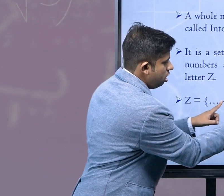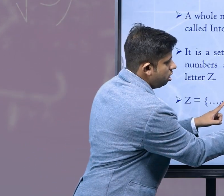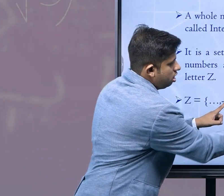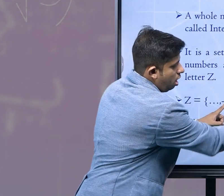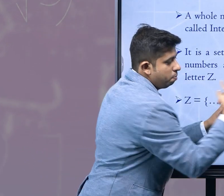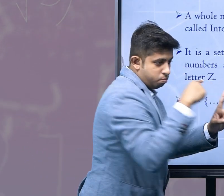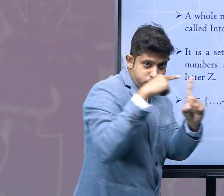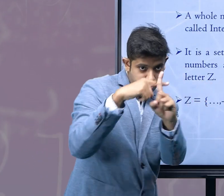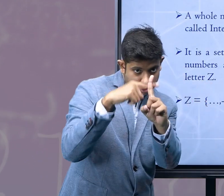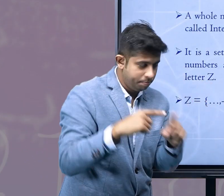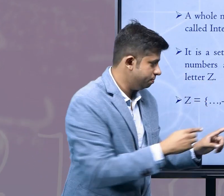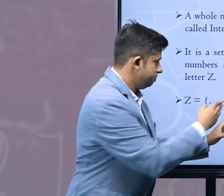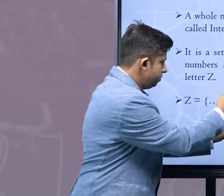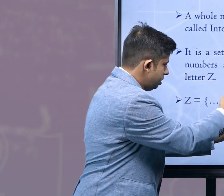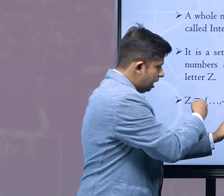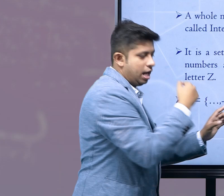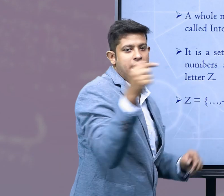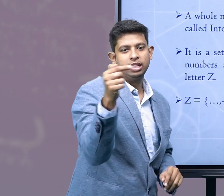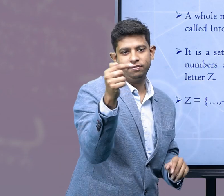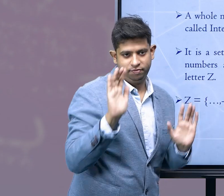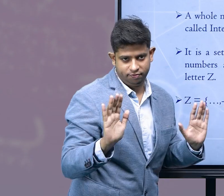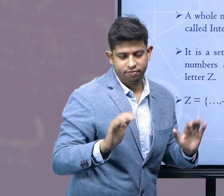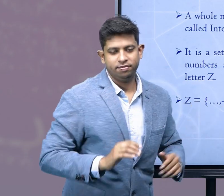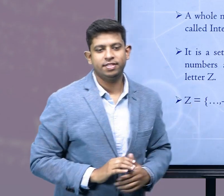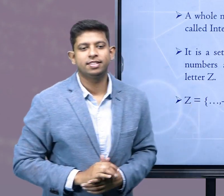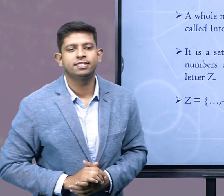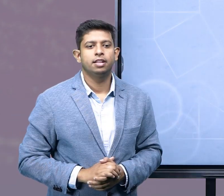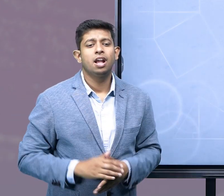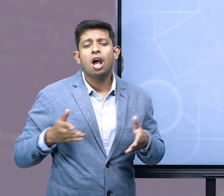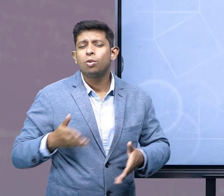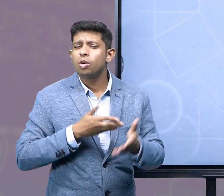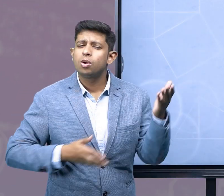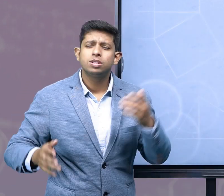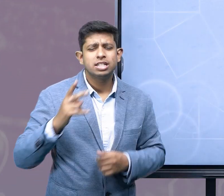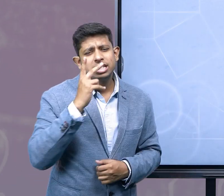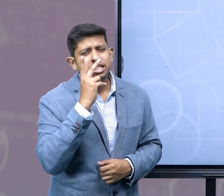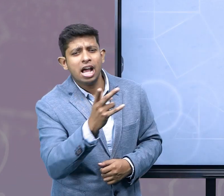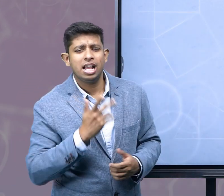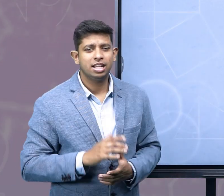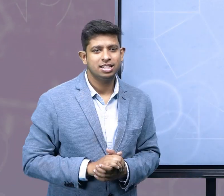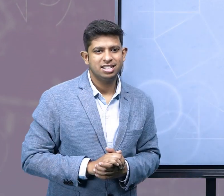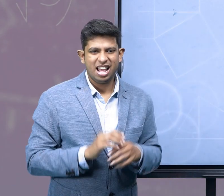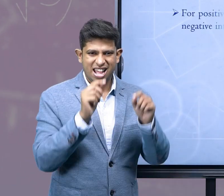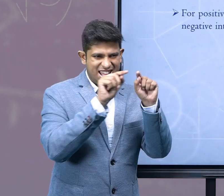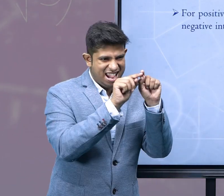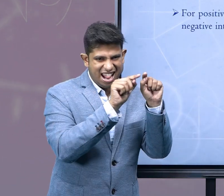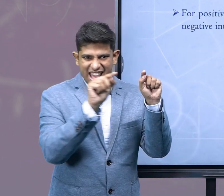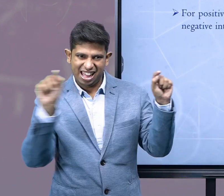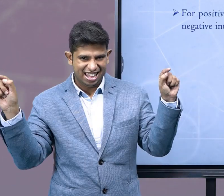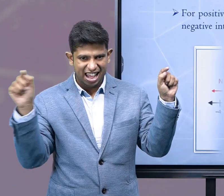प्रदर्शित किया जाता है। Z is equals to -2, -1, 0, 1 and 2। अब